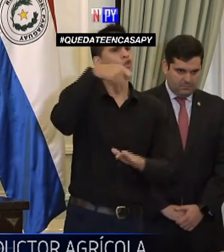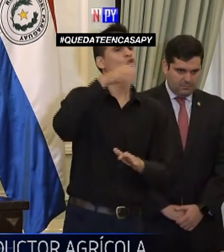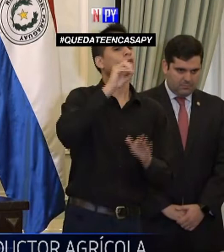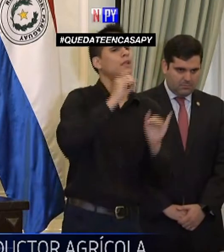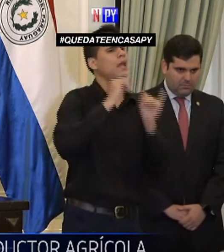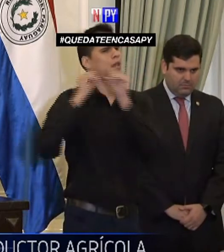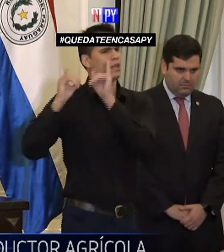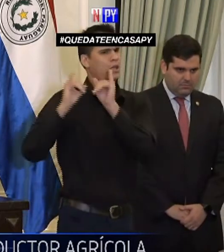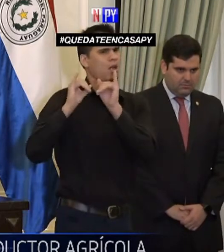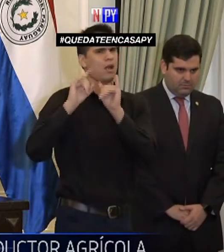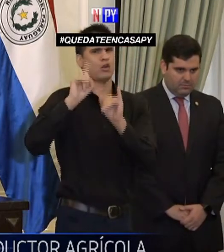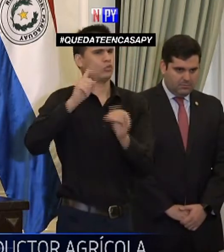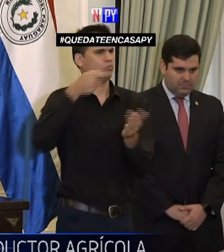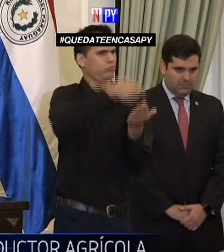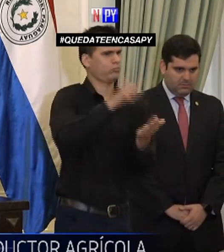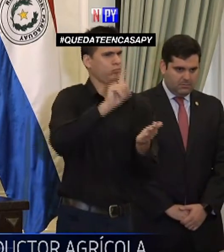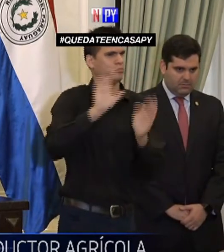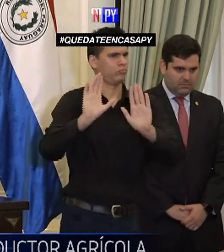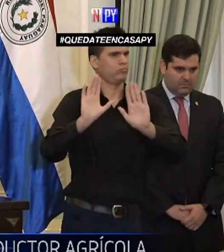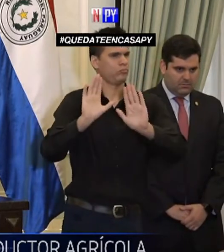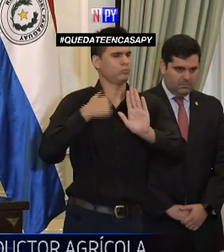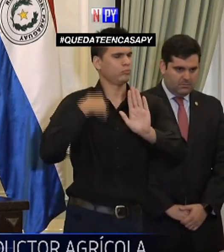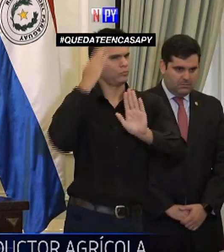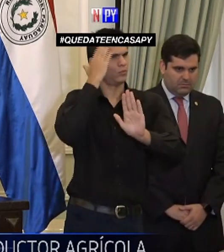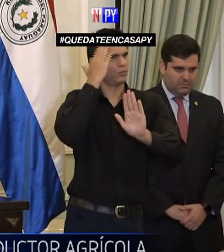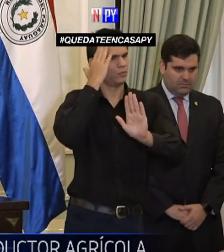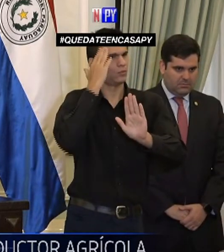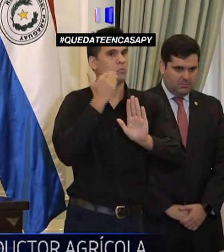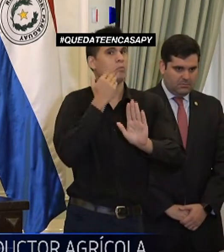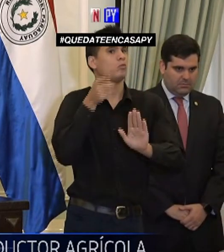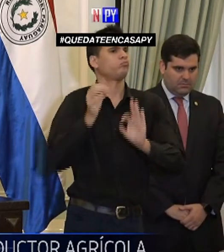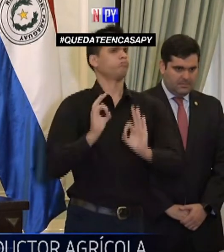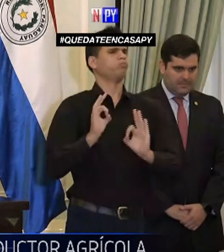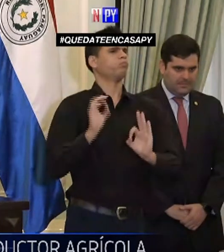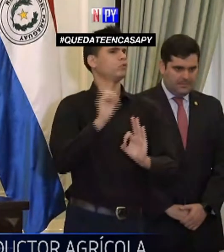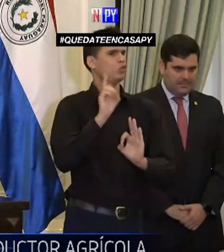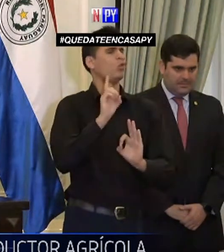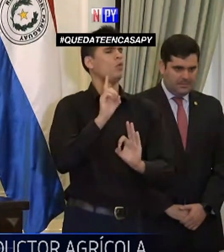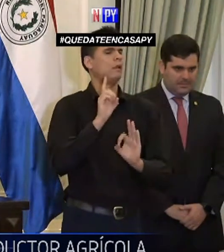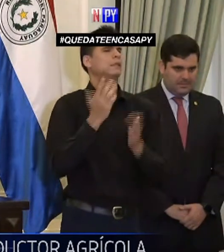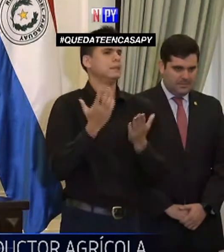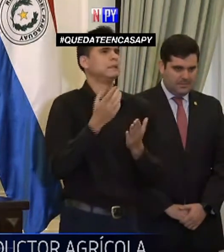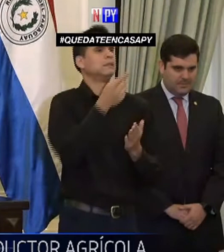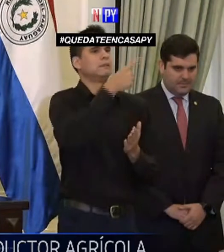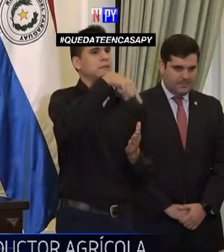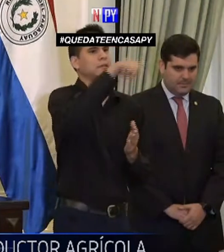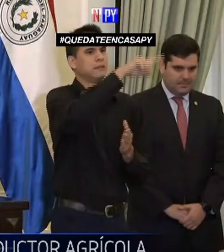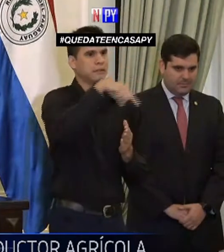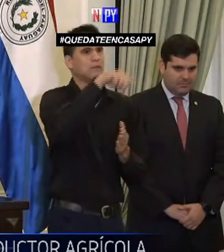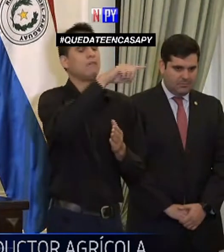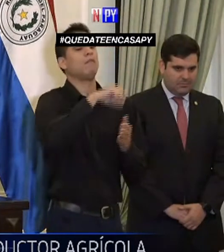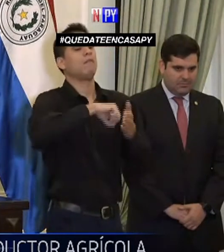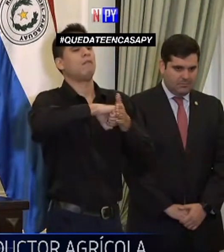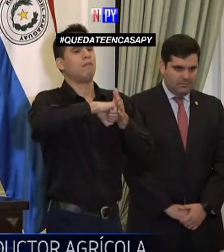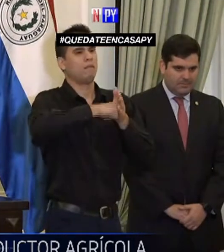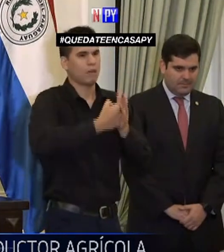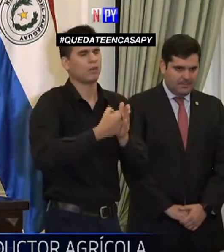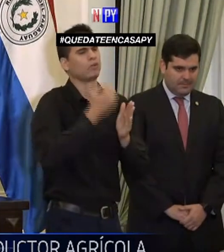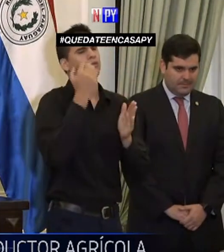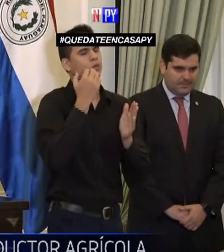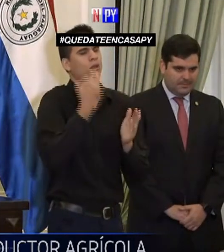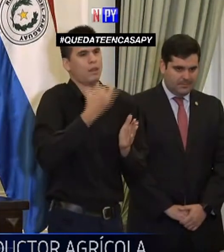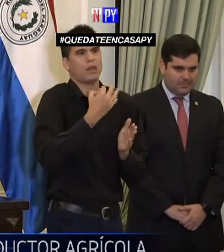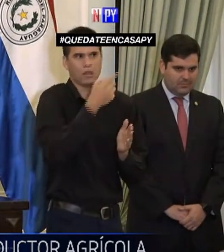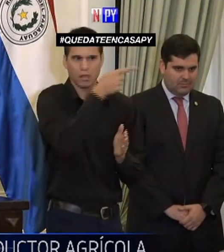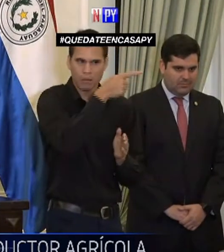pero sabemos que eso no es suficiente, necesitamos que los bancos inyecten liquidez realmente para que se empiece